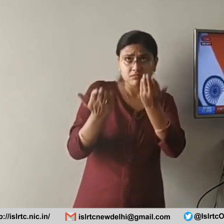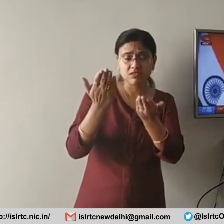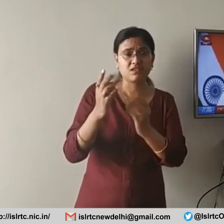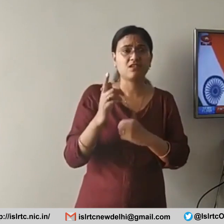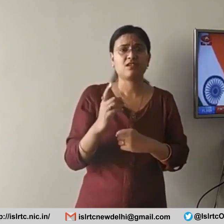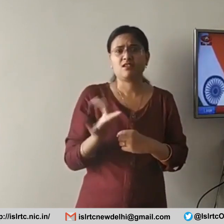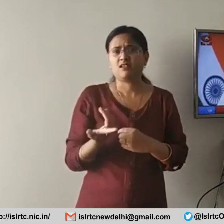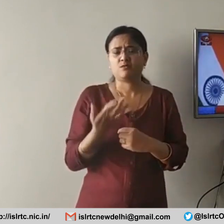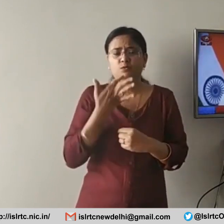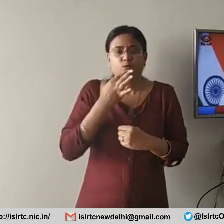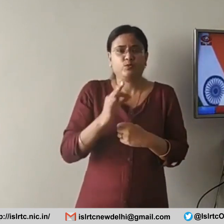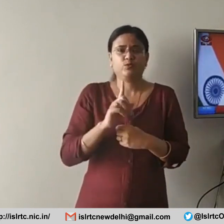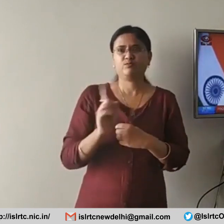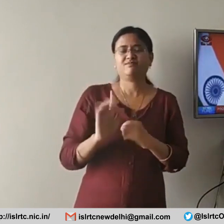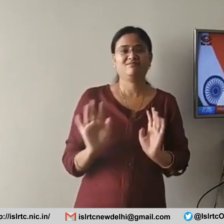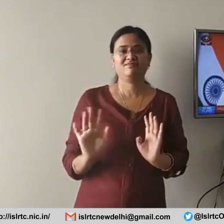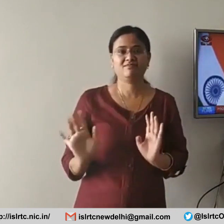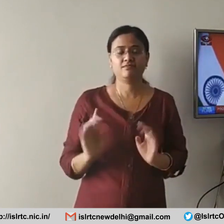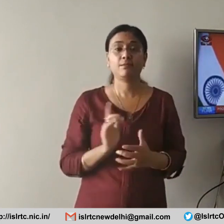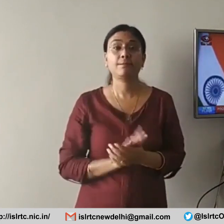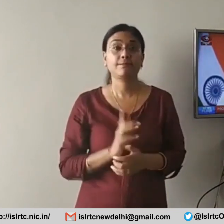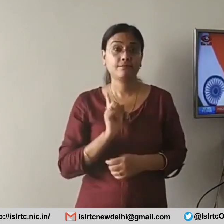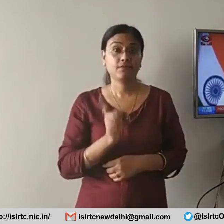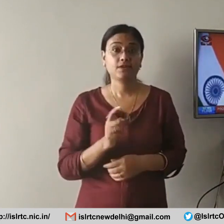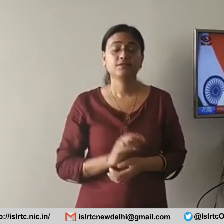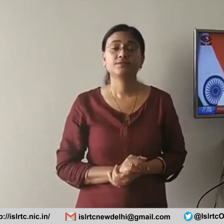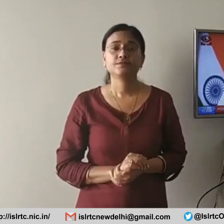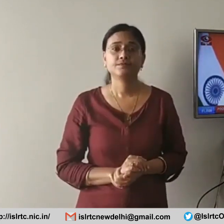है, लेकिन फिर भी